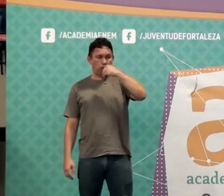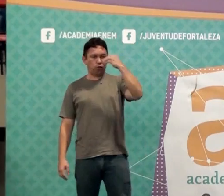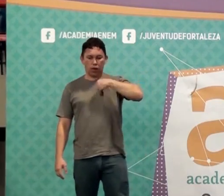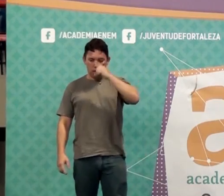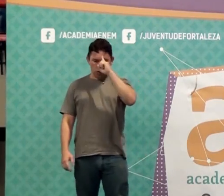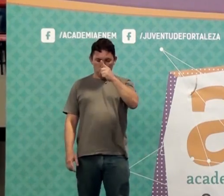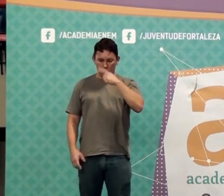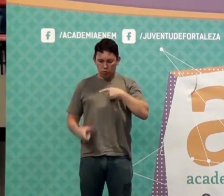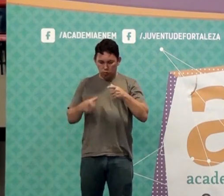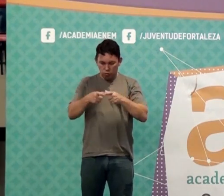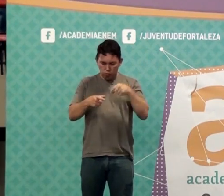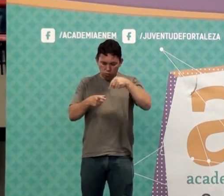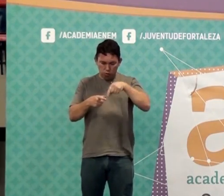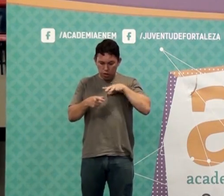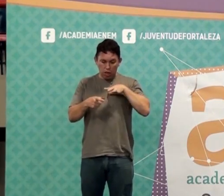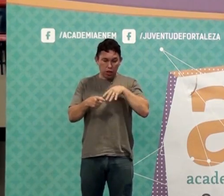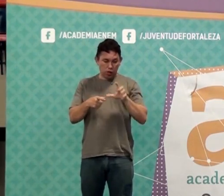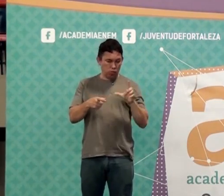I-N-D-O-lente.